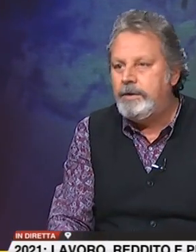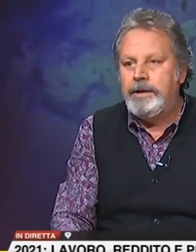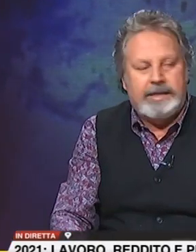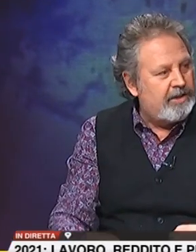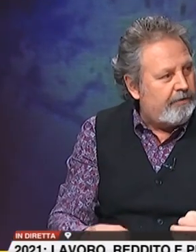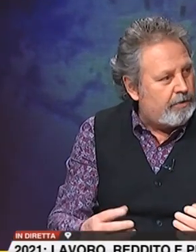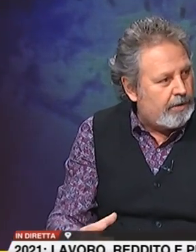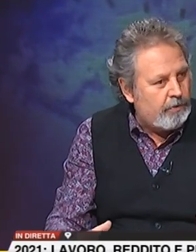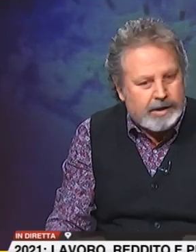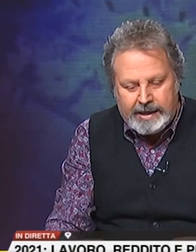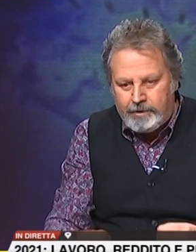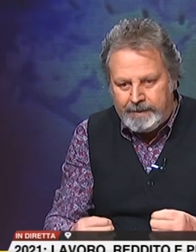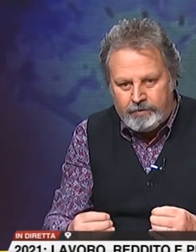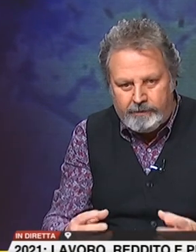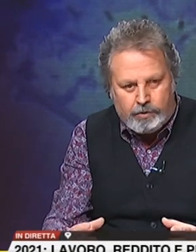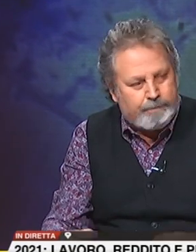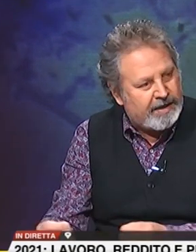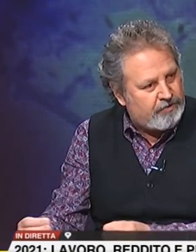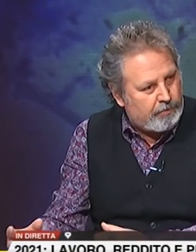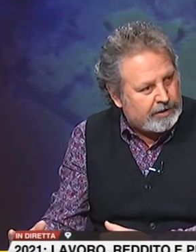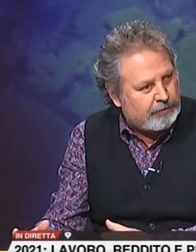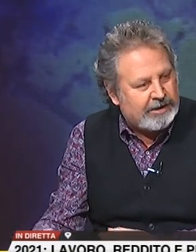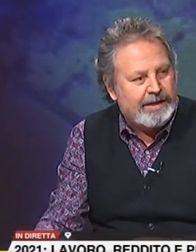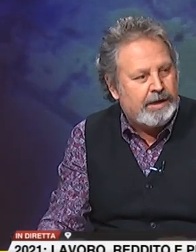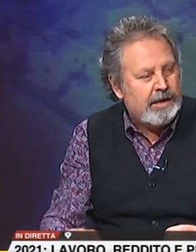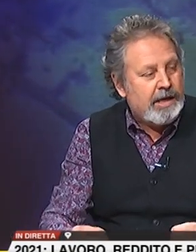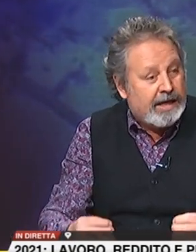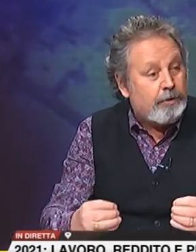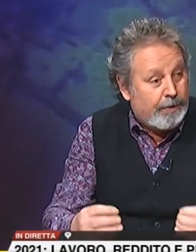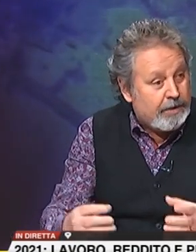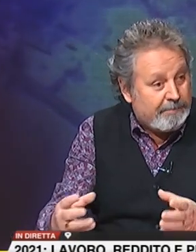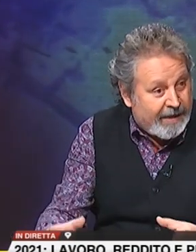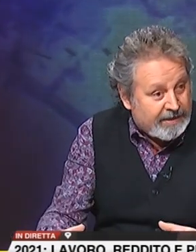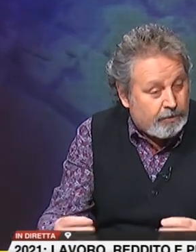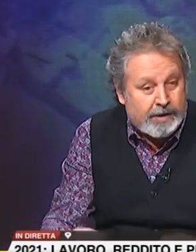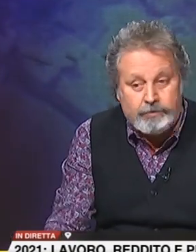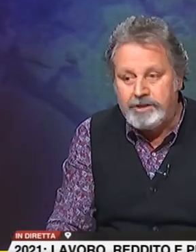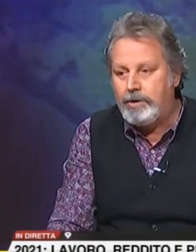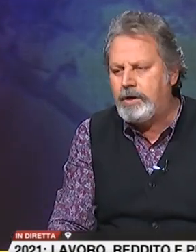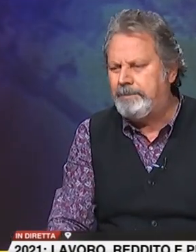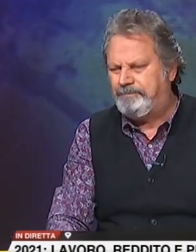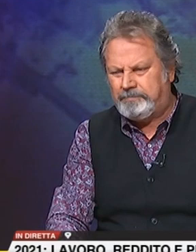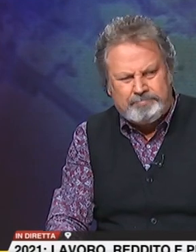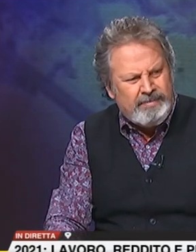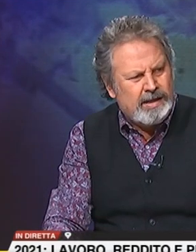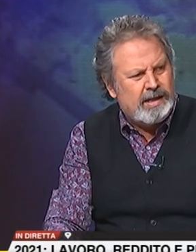persone, che si rivolgono a noi, che hanno perso il lavoro perché sono contratto a termine, che hanno paura di perderlo quando si